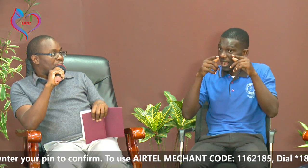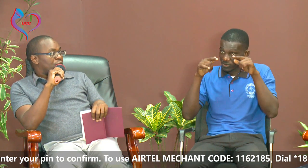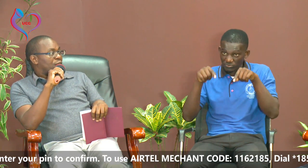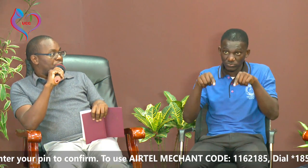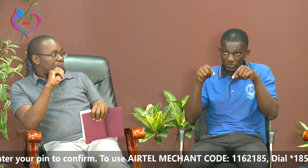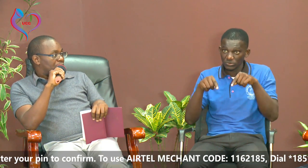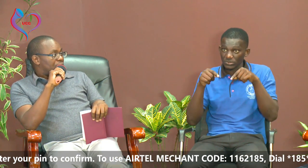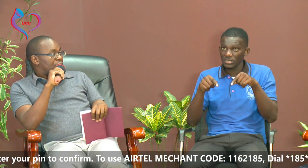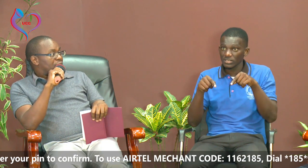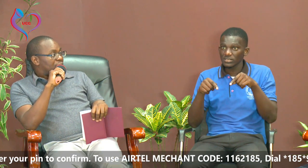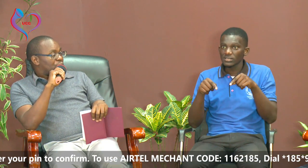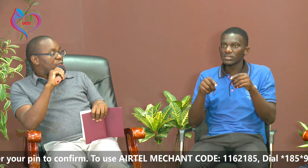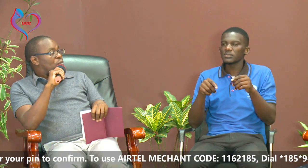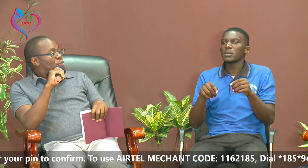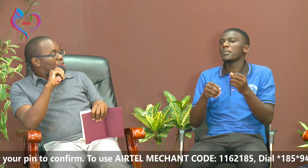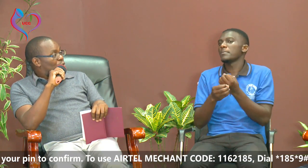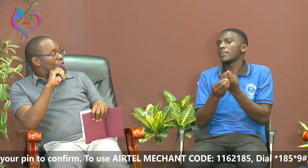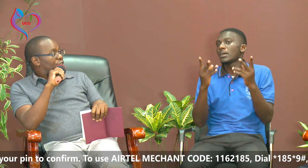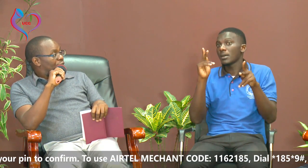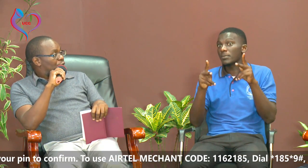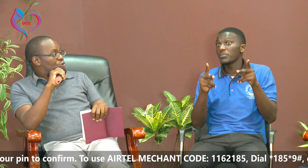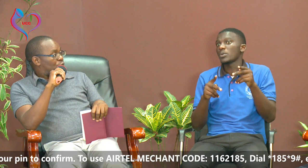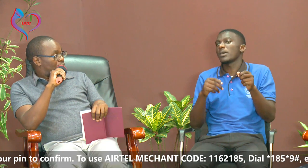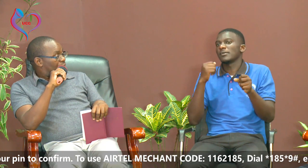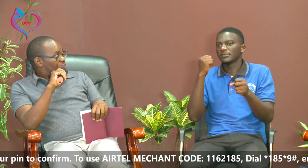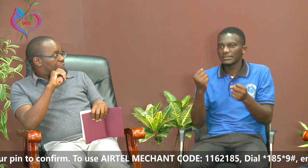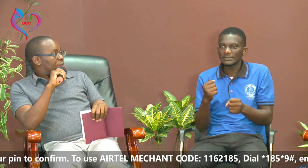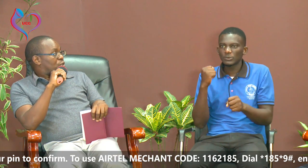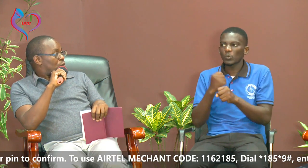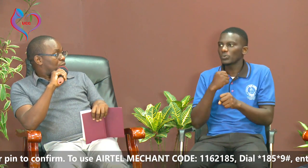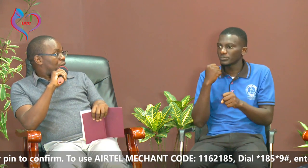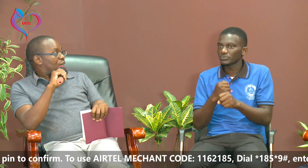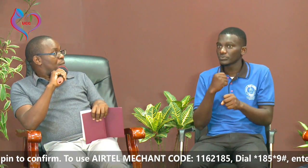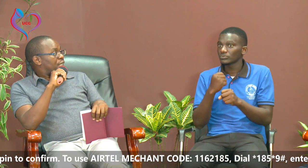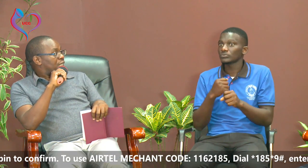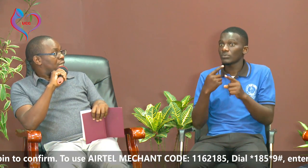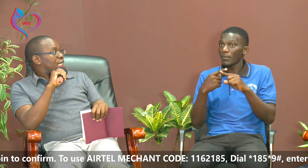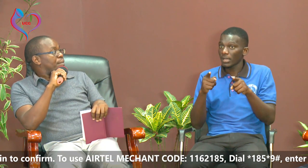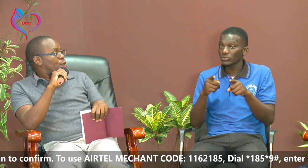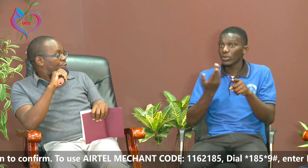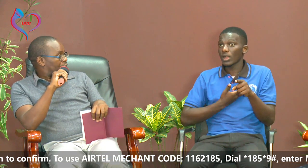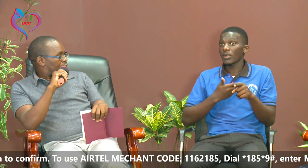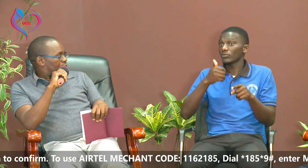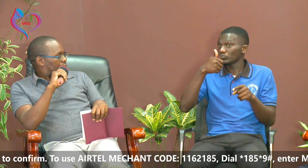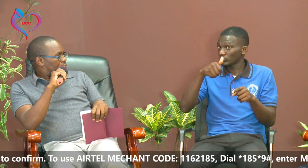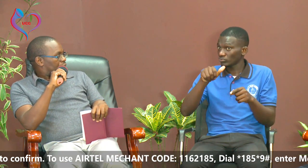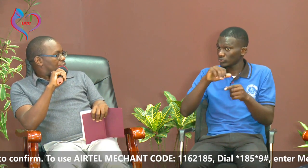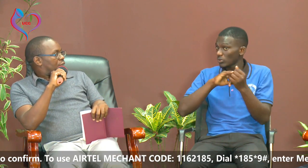collective effort na ye tuina mu mulimo ogwa fenna fe gwe tukola nti che basomo mzee bwe yangama nti tegeke emitwe sage